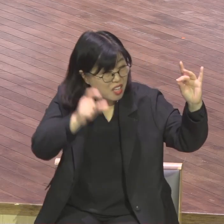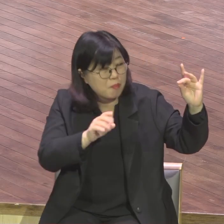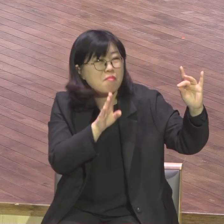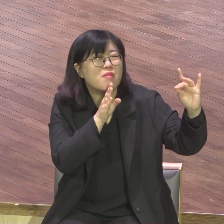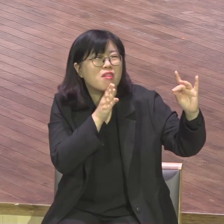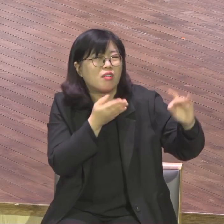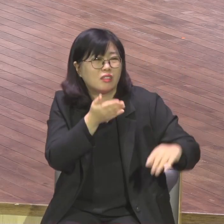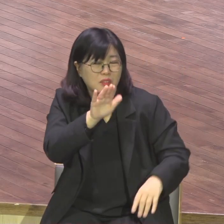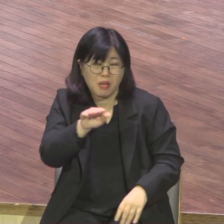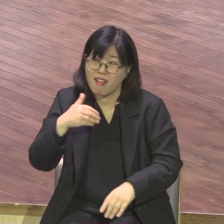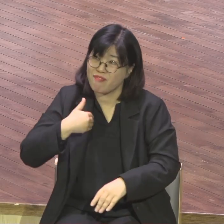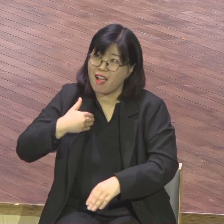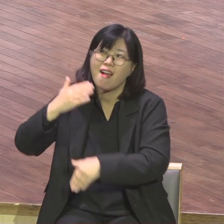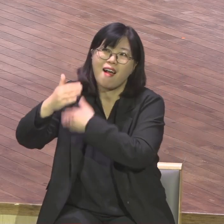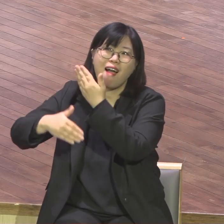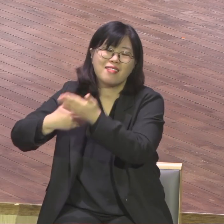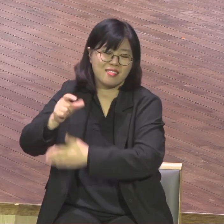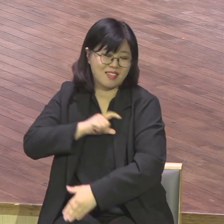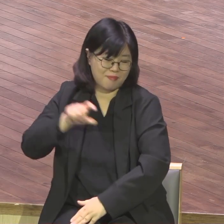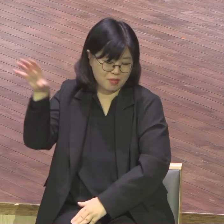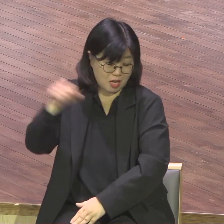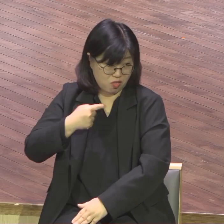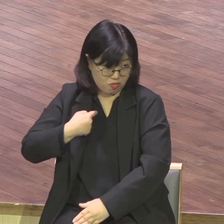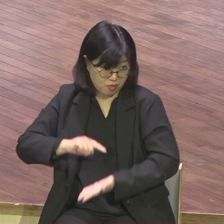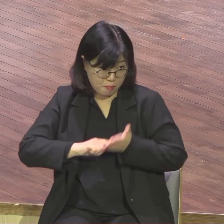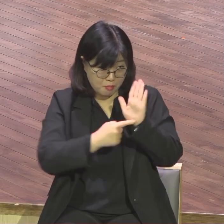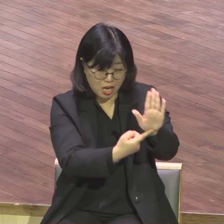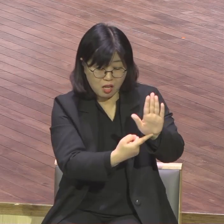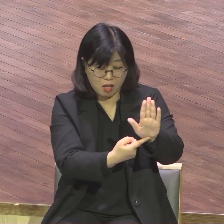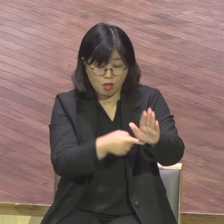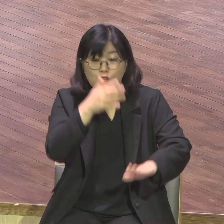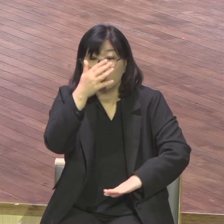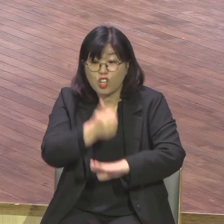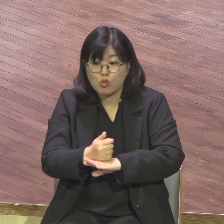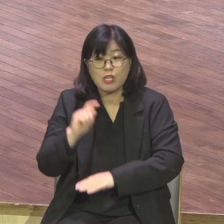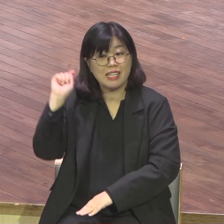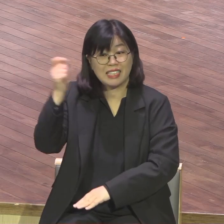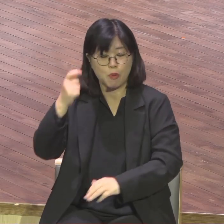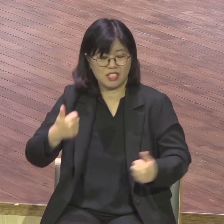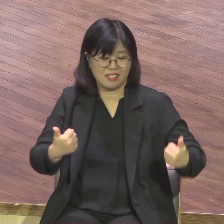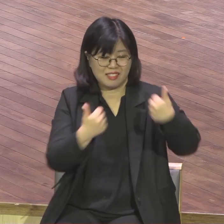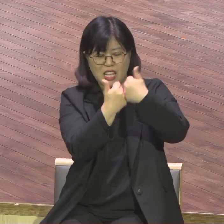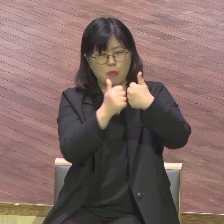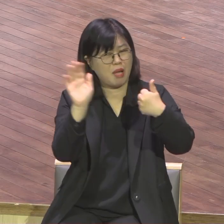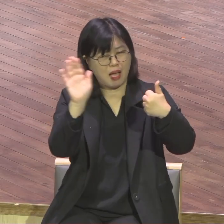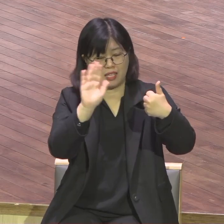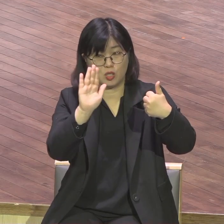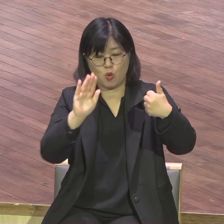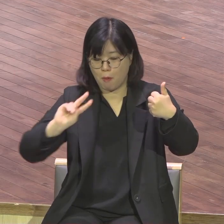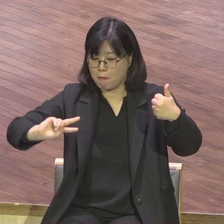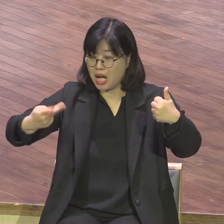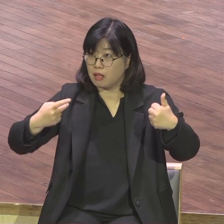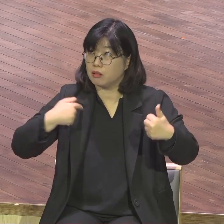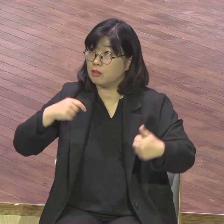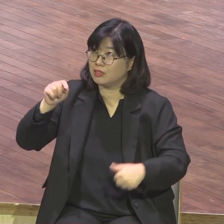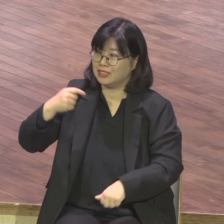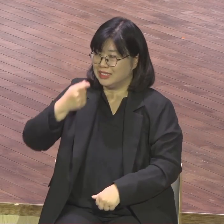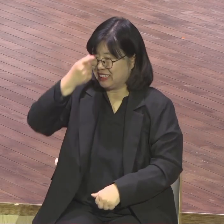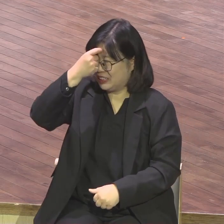대진표 바꾼 거예요. 대진표. 골리앗과 다윗의 싸움이 아니에요. 골리앗과 하나님과의 싸움하도록 대진표 바꿔버린